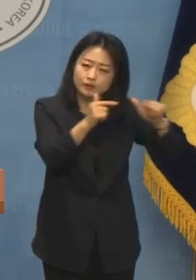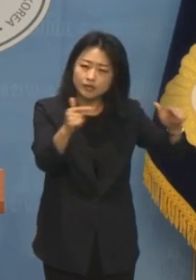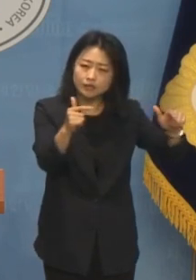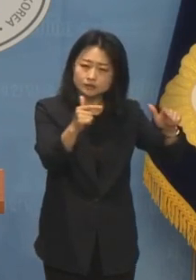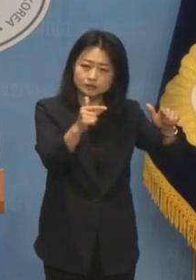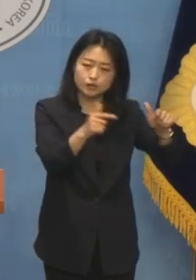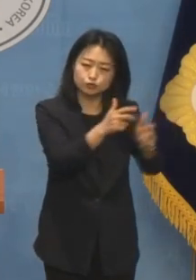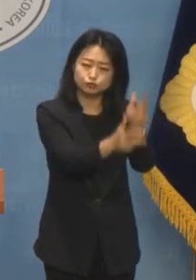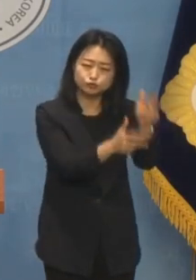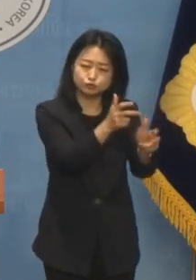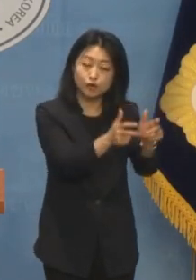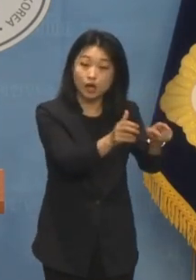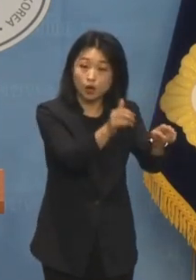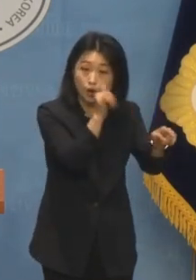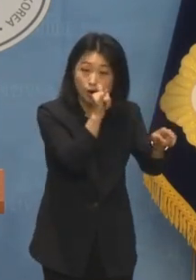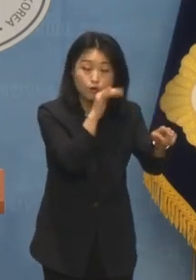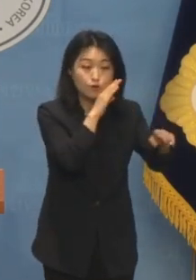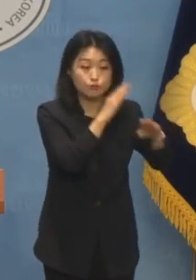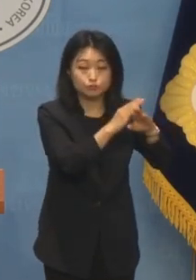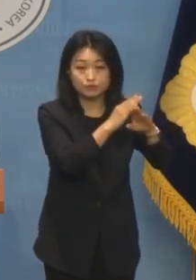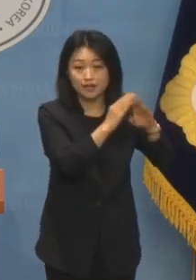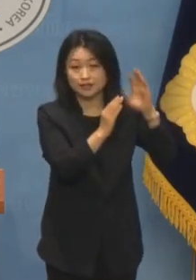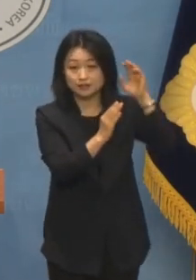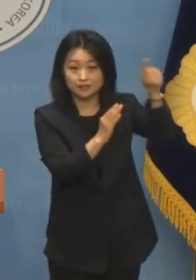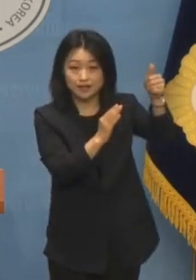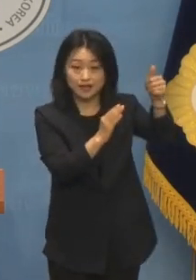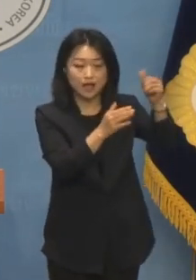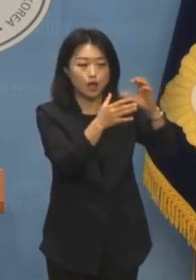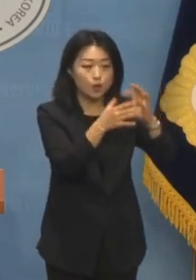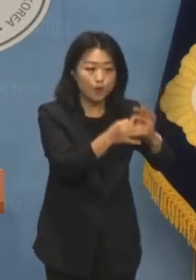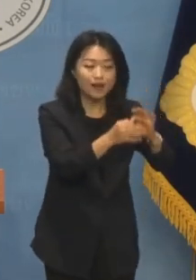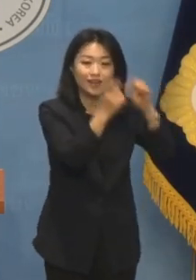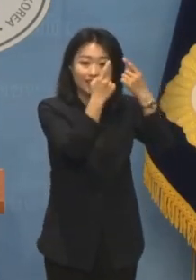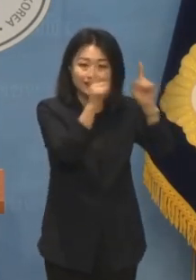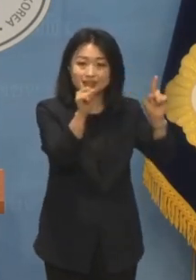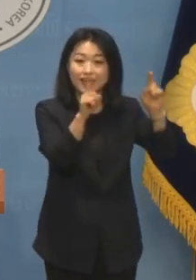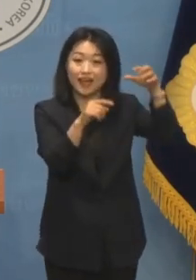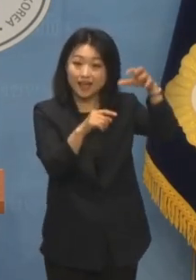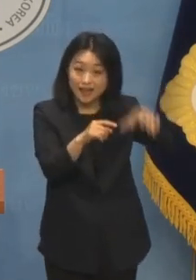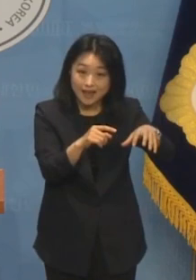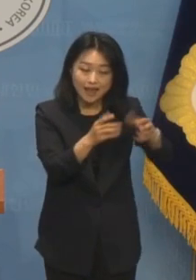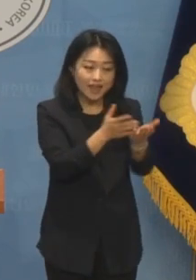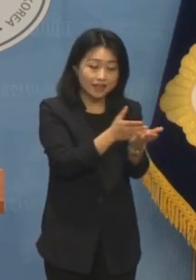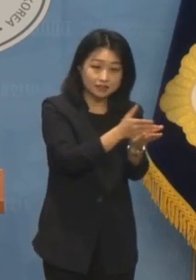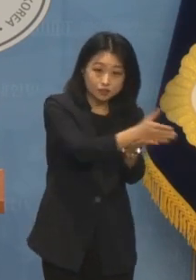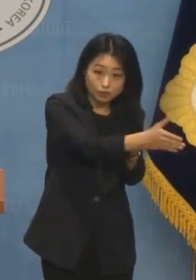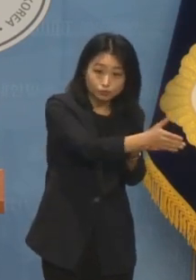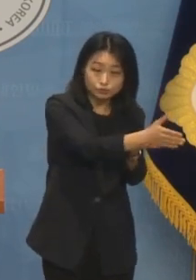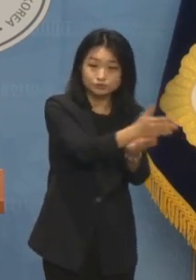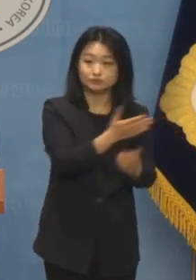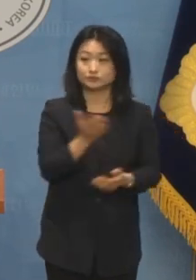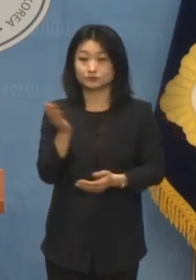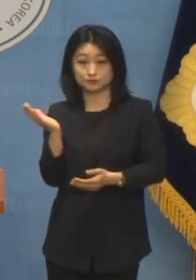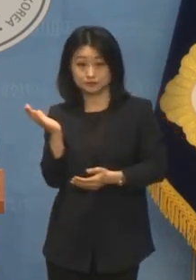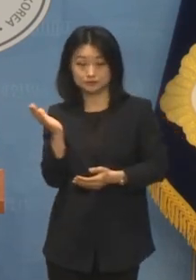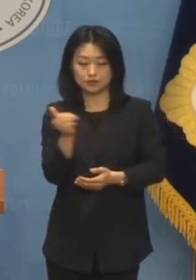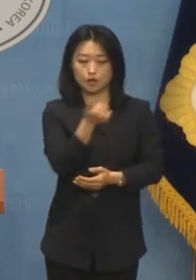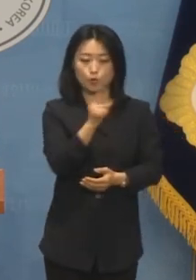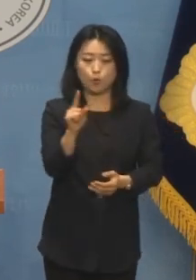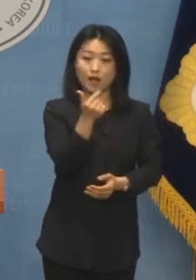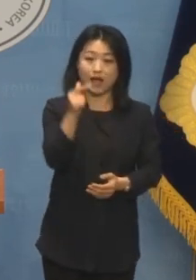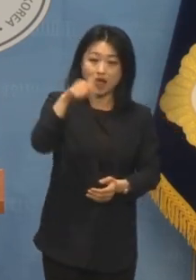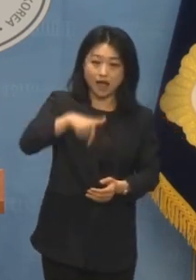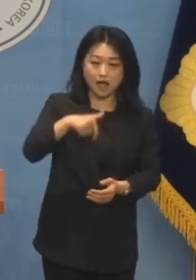있으며 김정은 국방종합대학교에서 화학재료공학을 전공했던 저의 경험으로 비춰봤을 때